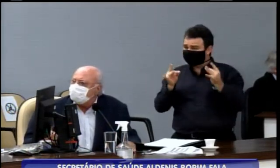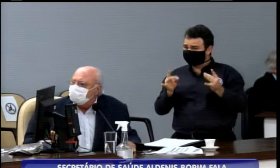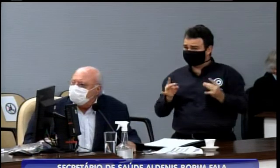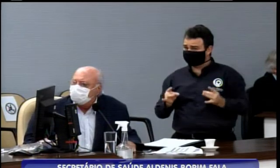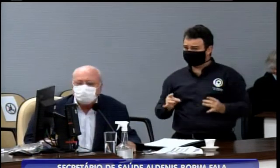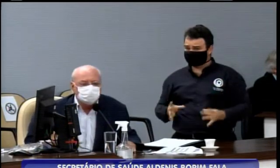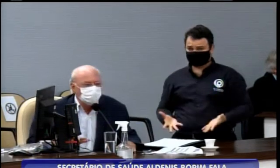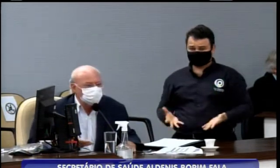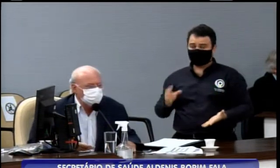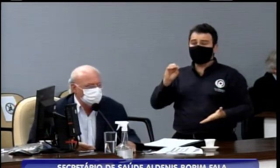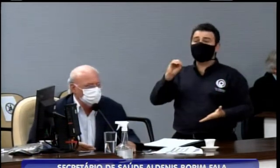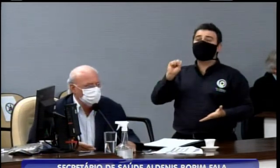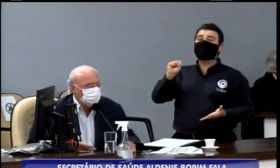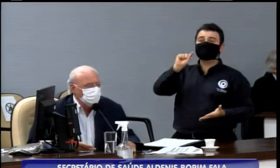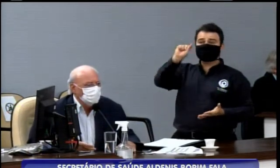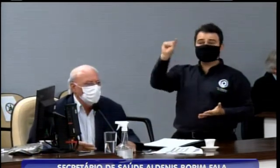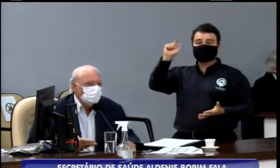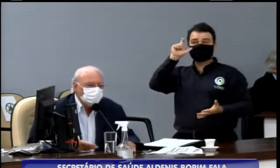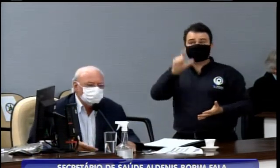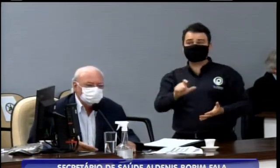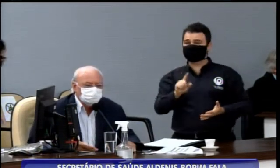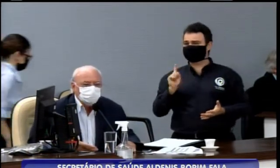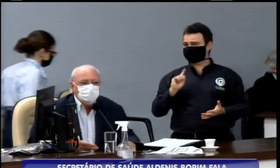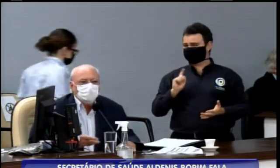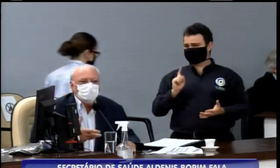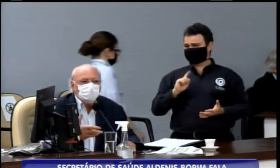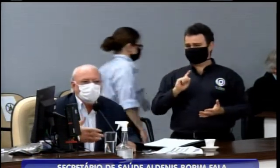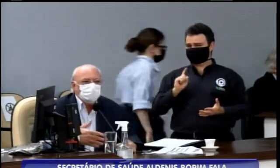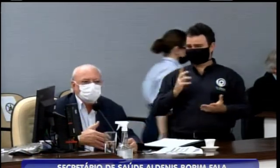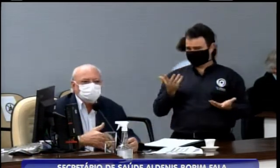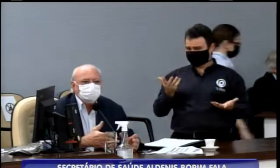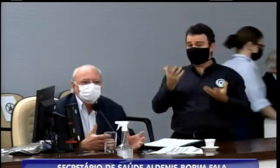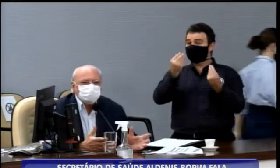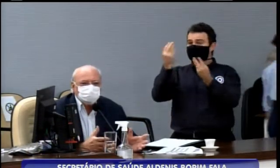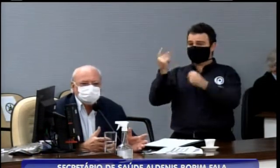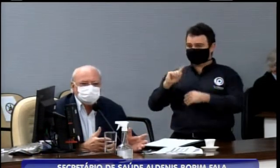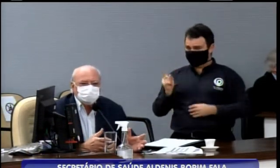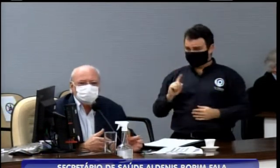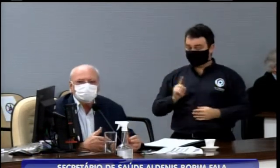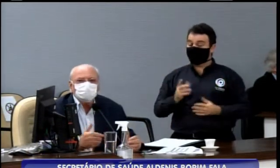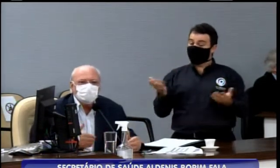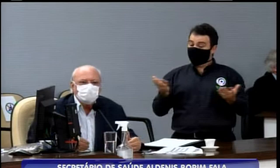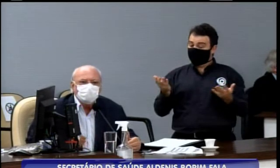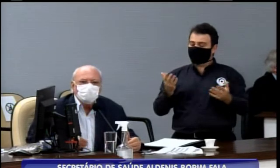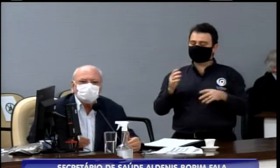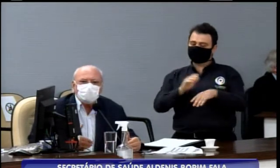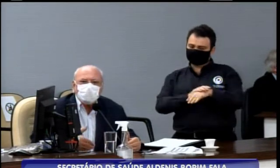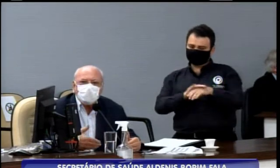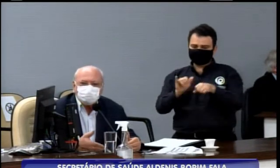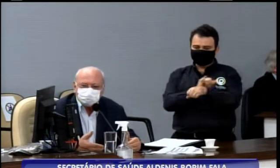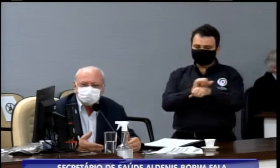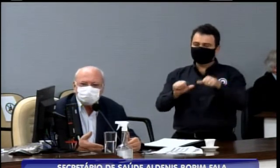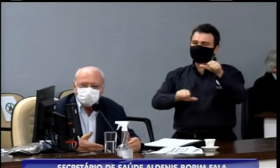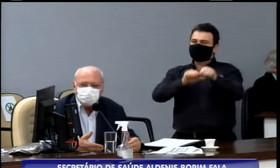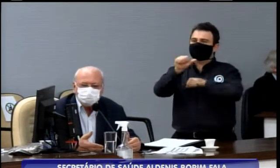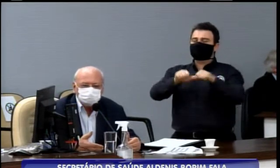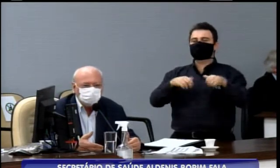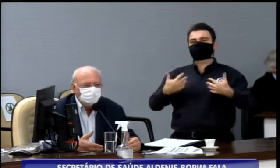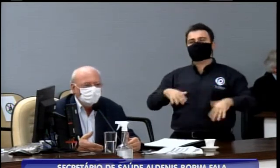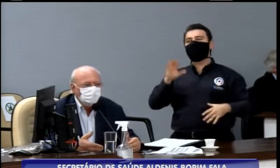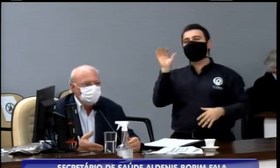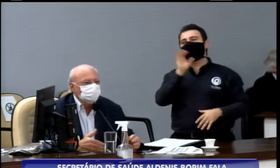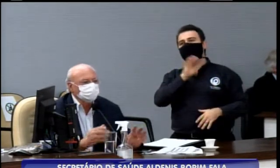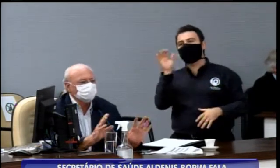OS viriam participar. Hoje, com essa mudança, ficou muito mais rápido o